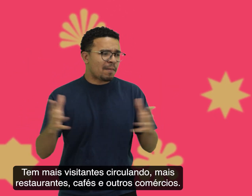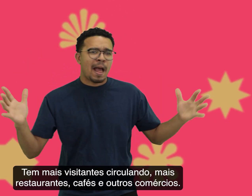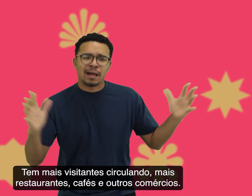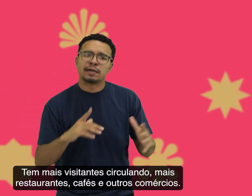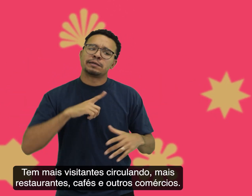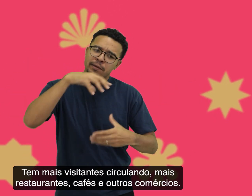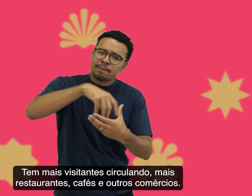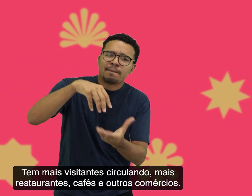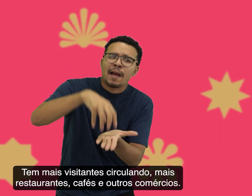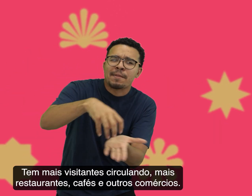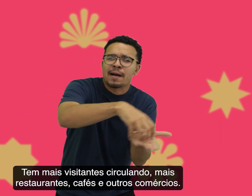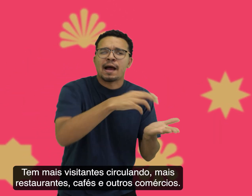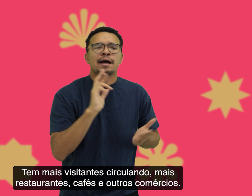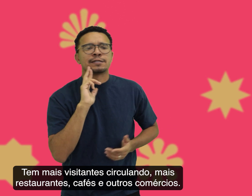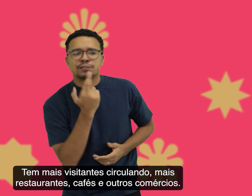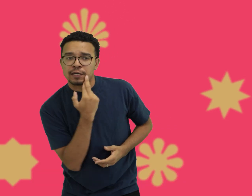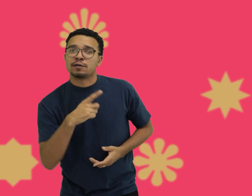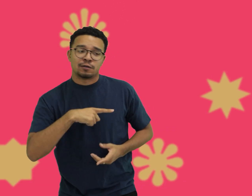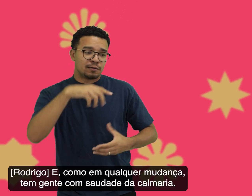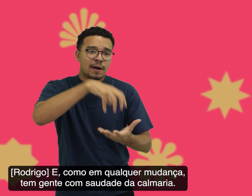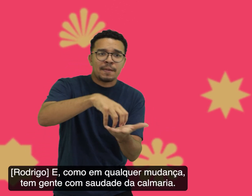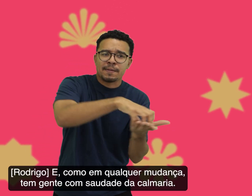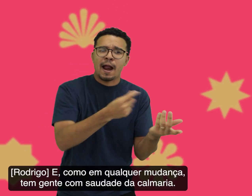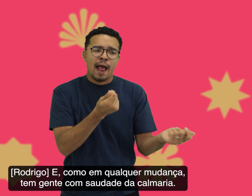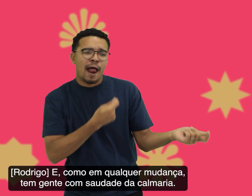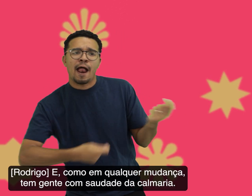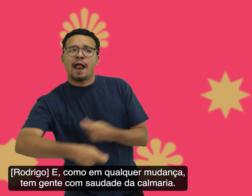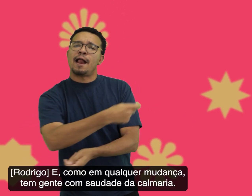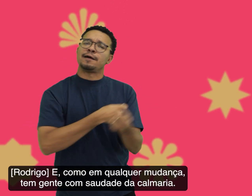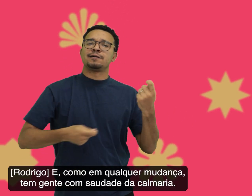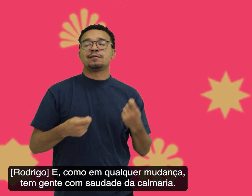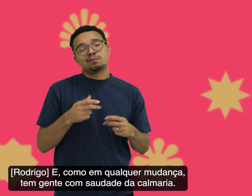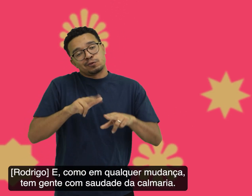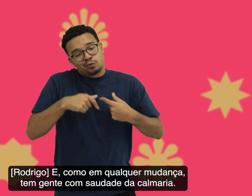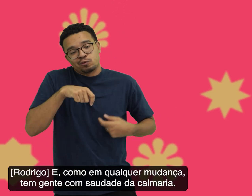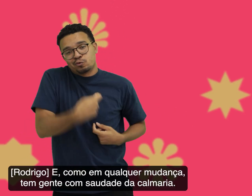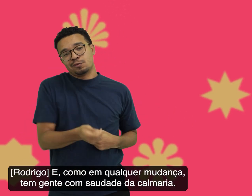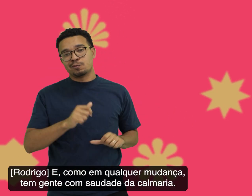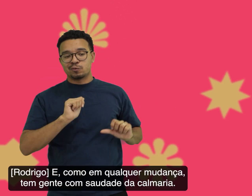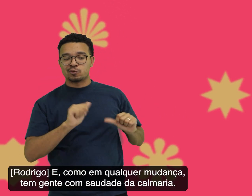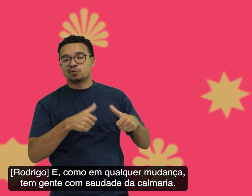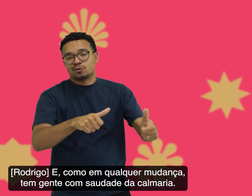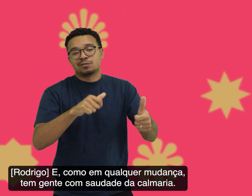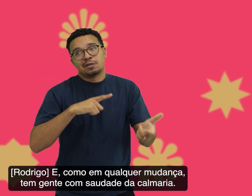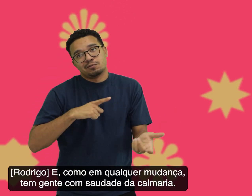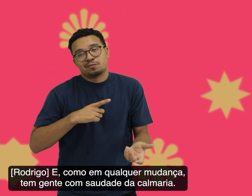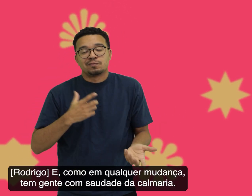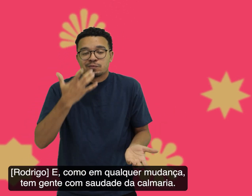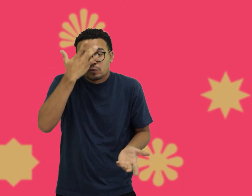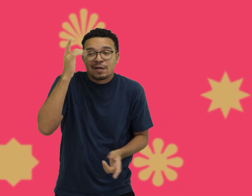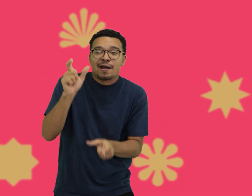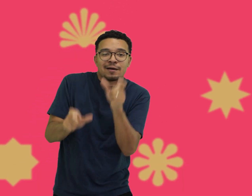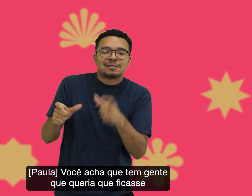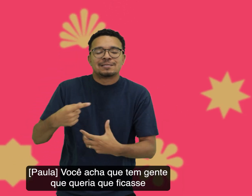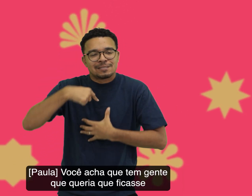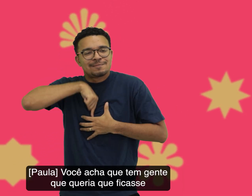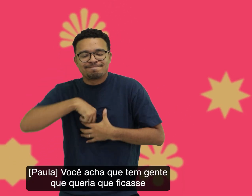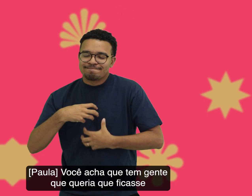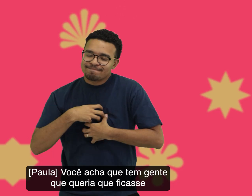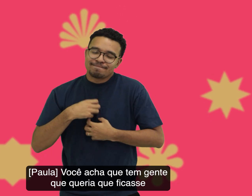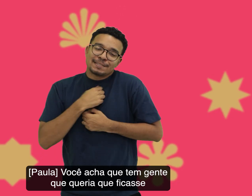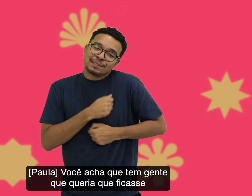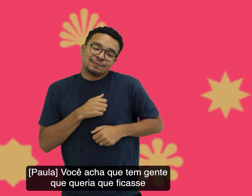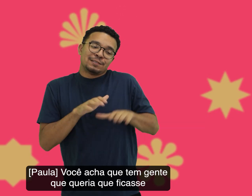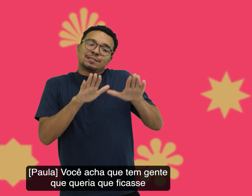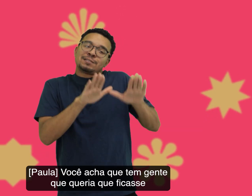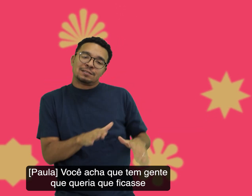mais restaurantes, cafés e outros comércios. E como em qualquer mudança, tem gente com saudade da calmaria.